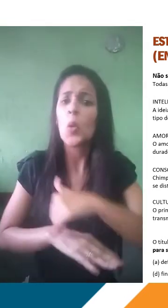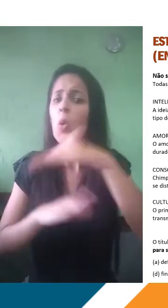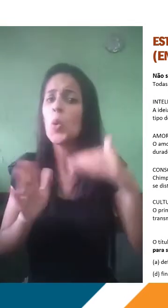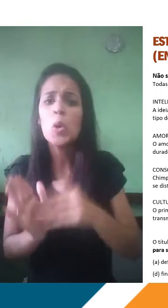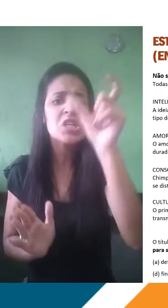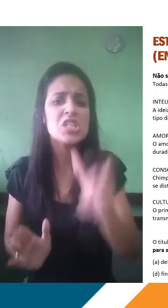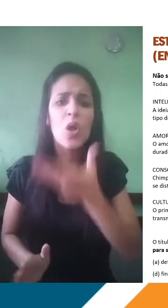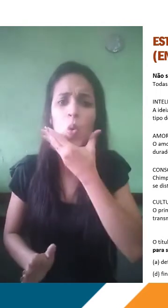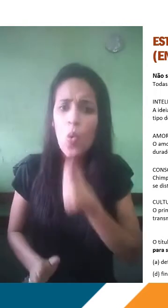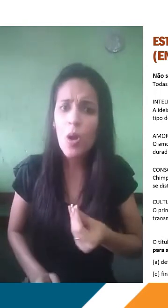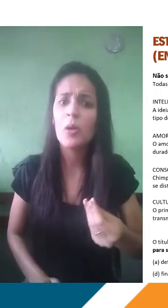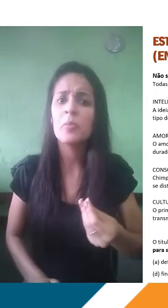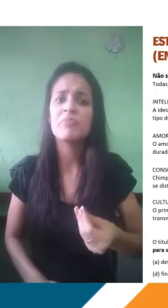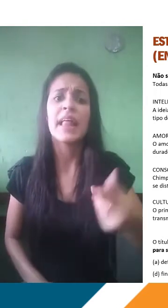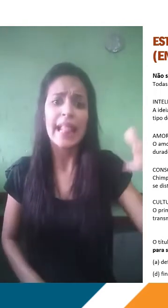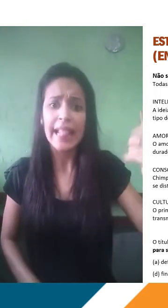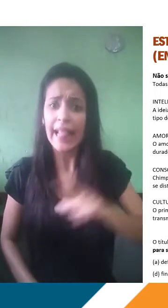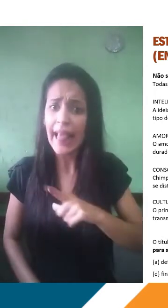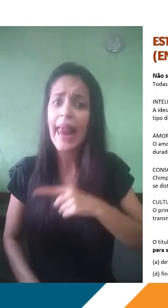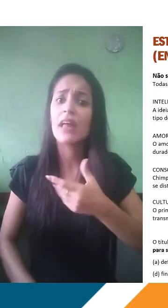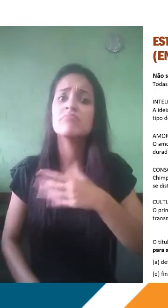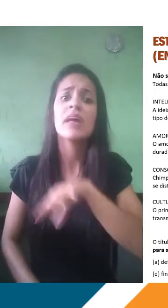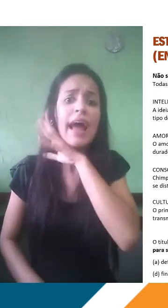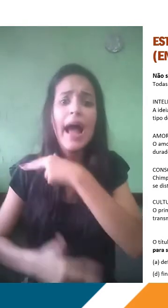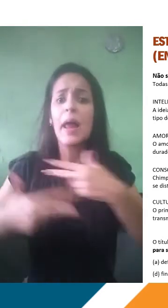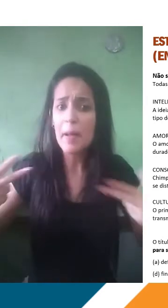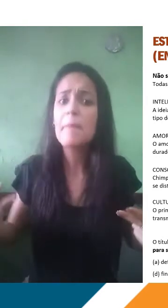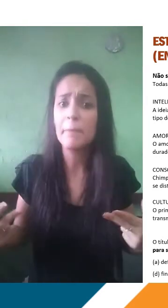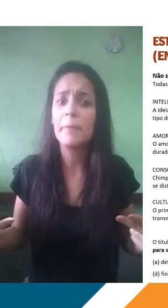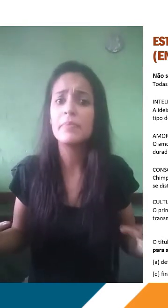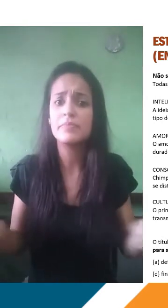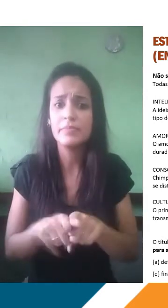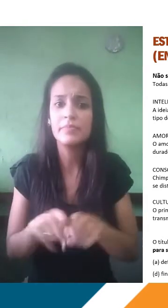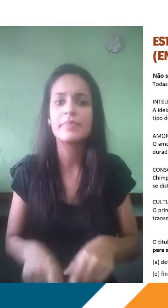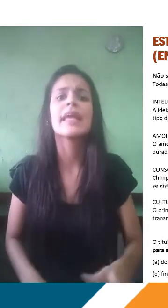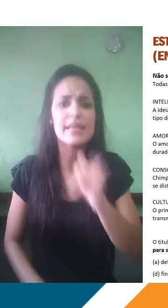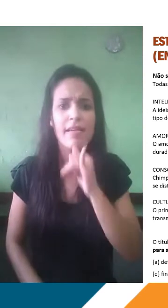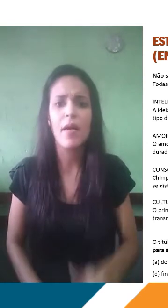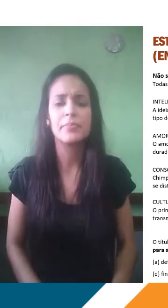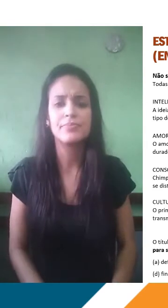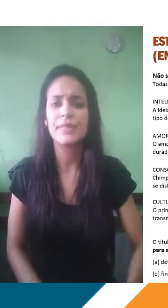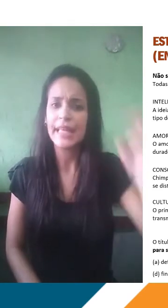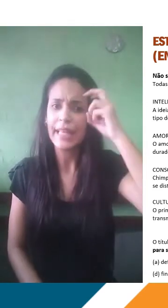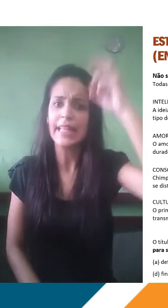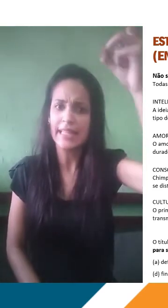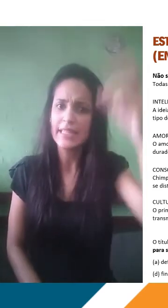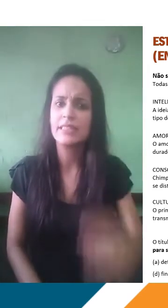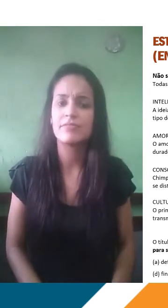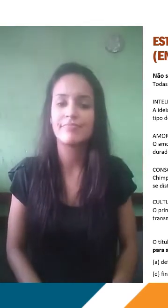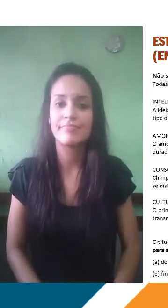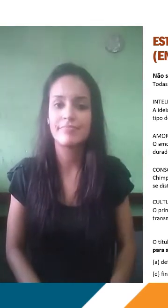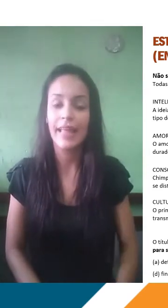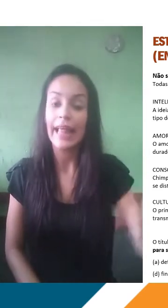humanos são compartilhadas por outros animais, ainda que em menor grau Inteligência A ideia de que somos os únicos